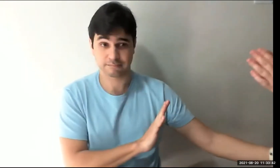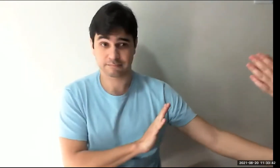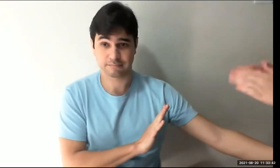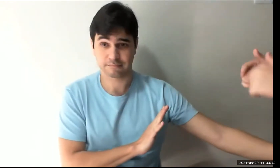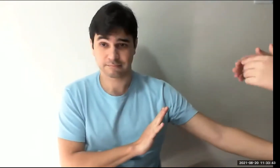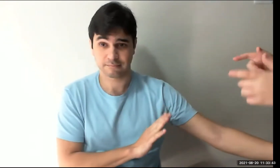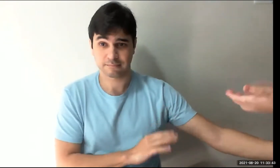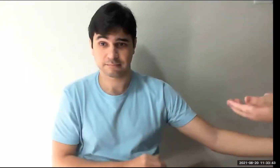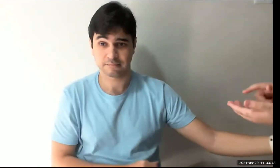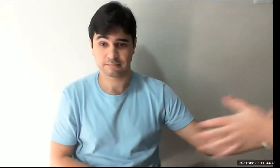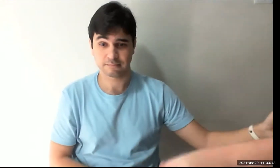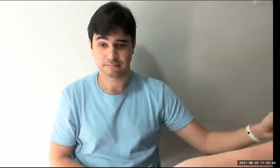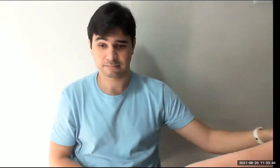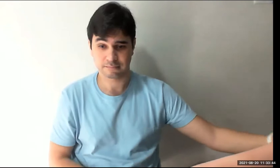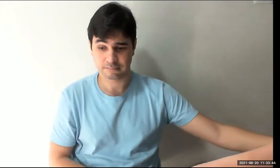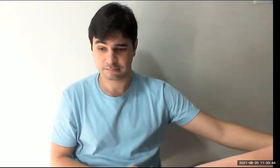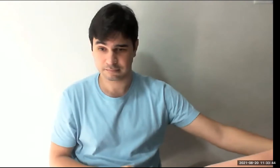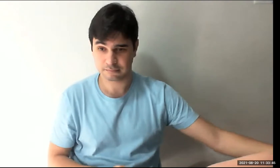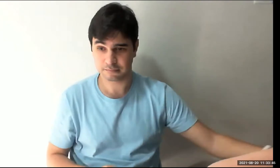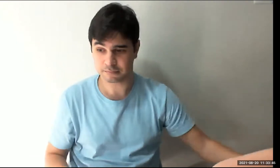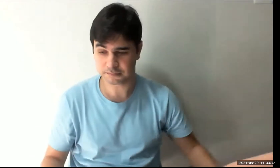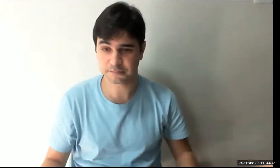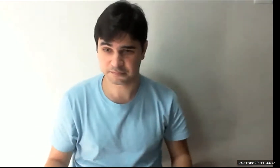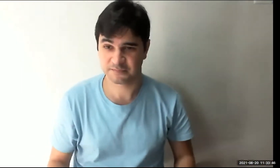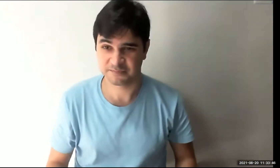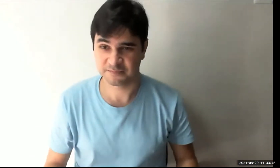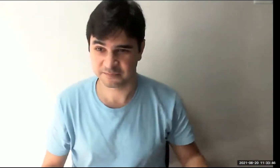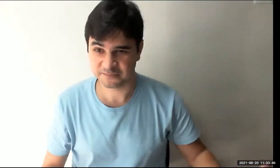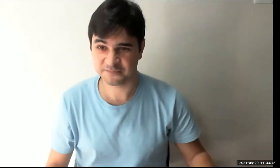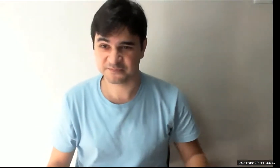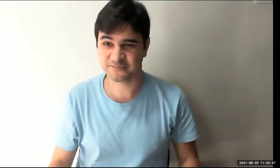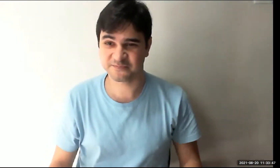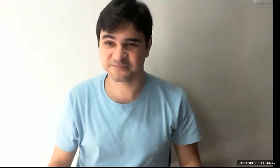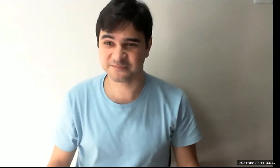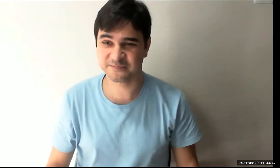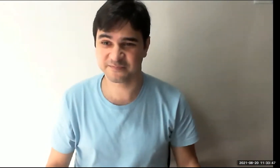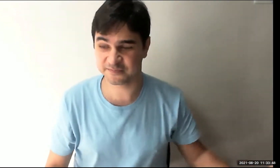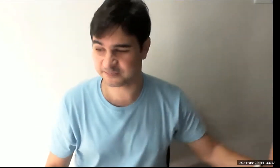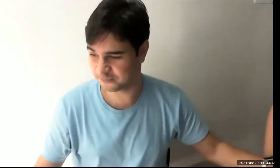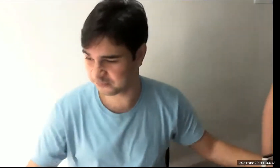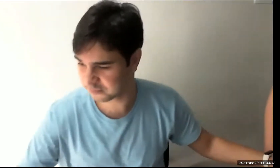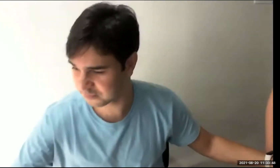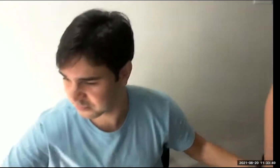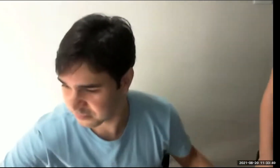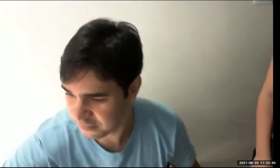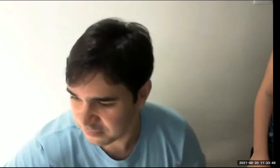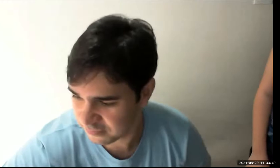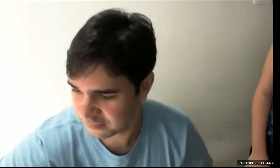e copia. Tá? Já está, né? Já está. Tem outra pessoa que quer falar,